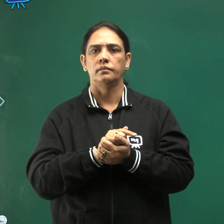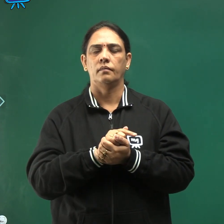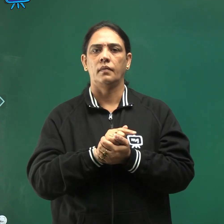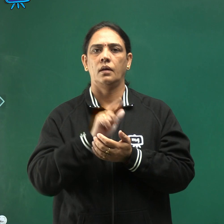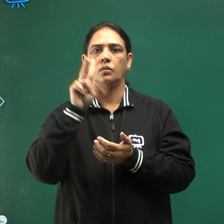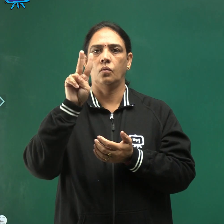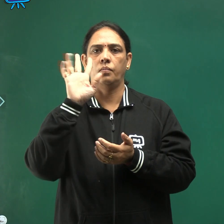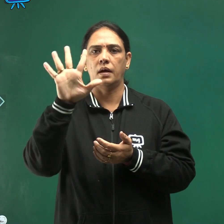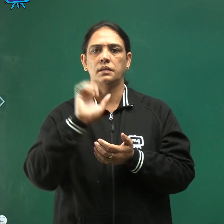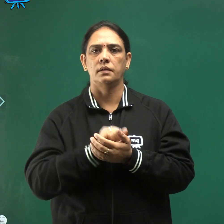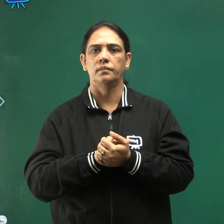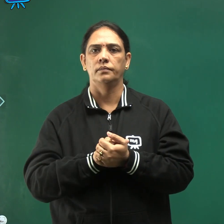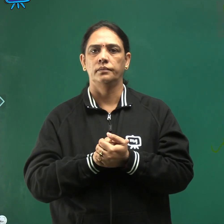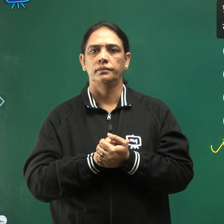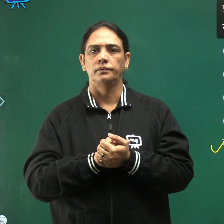16.25।